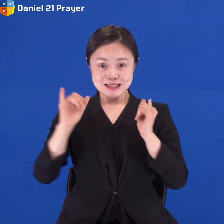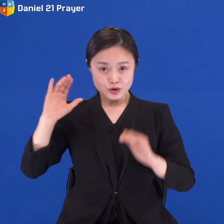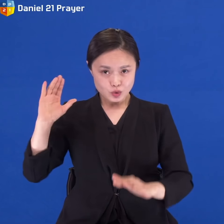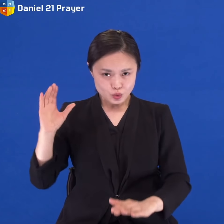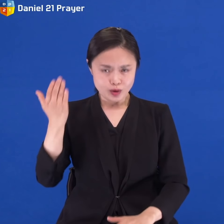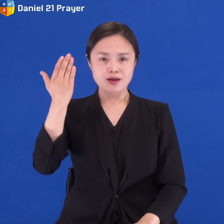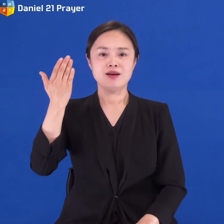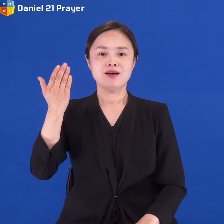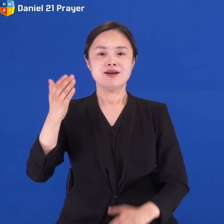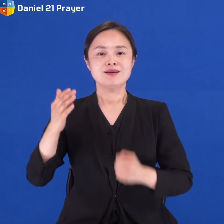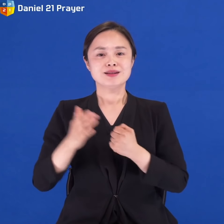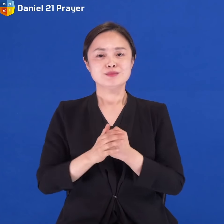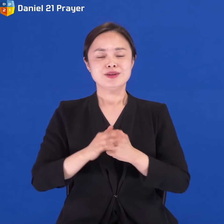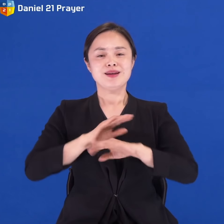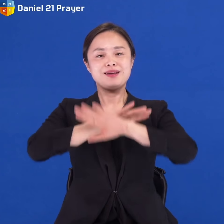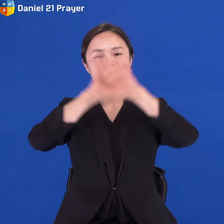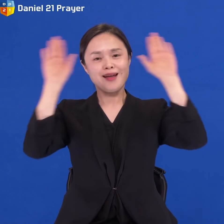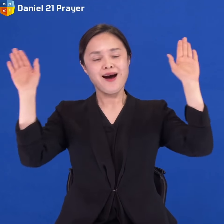생각,